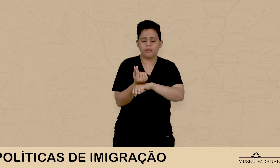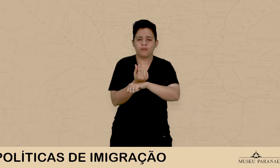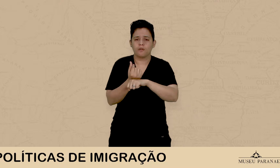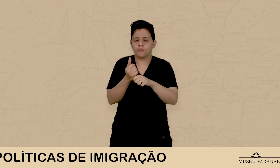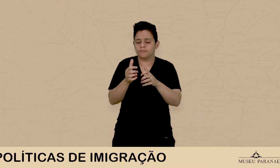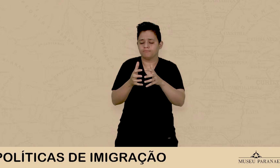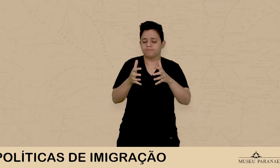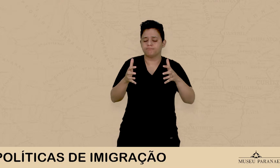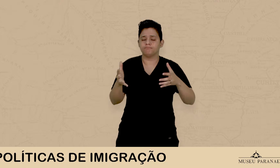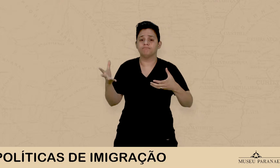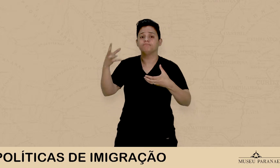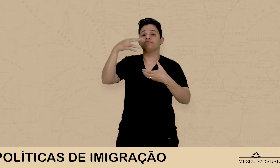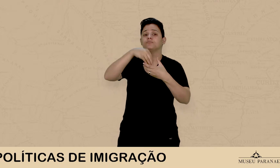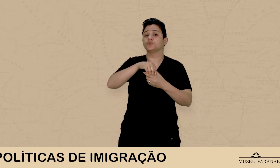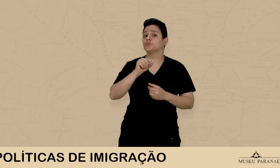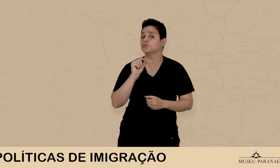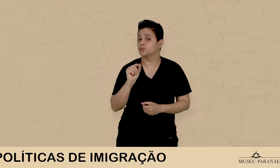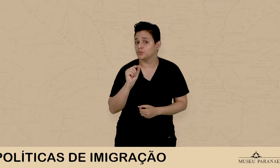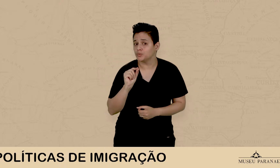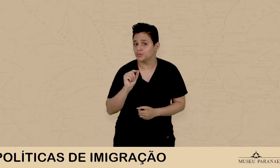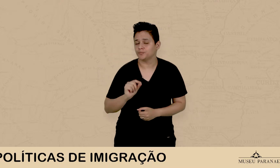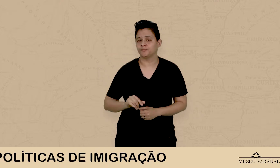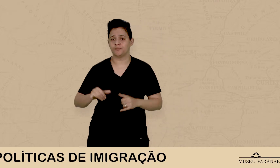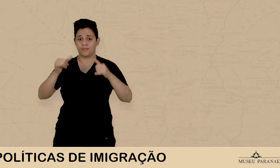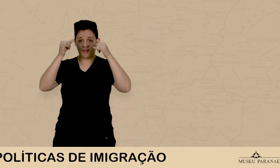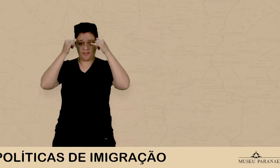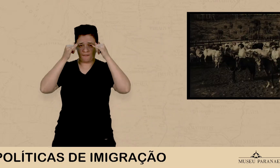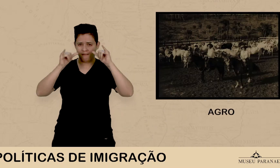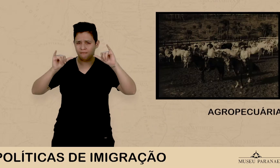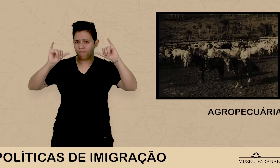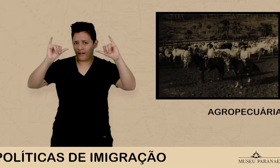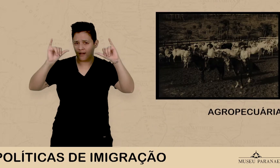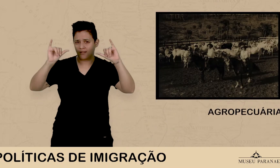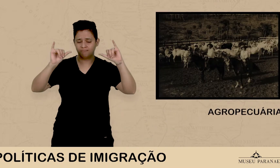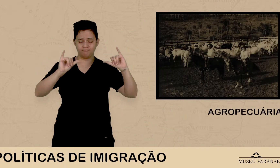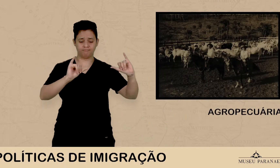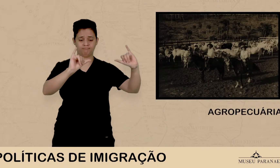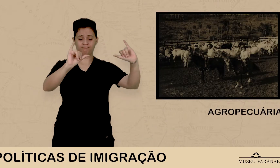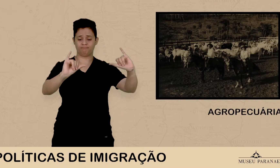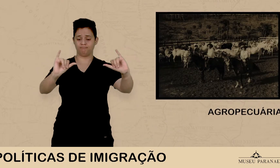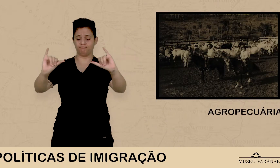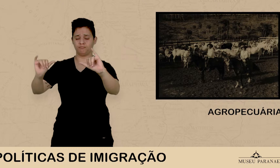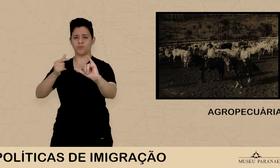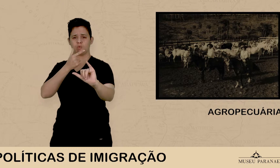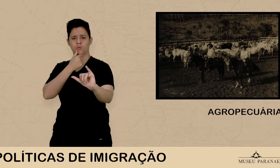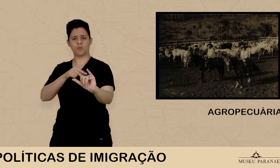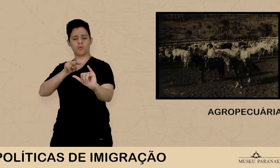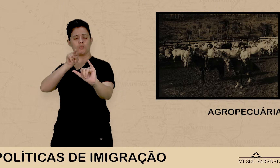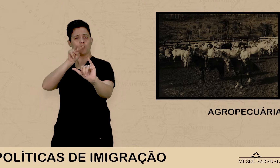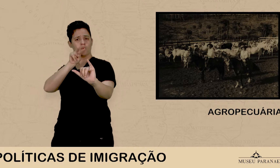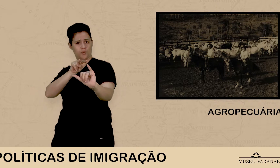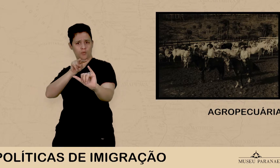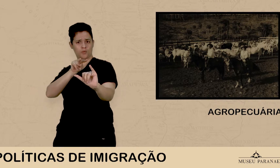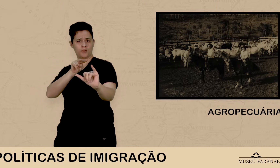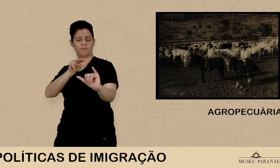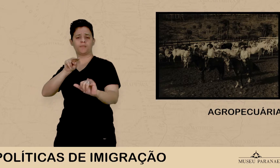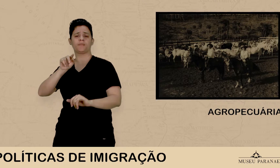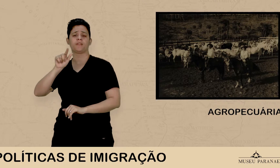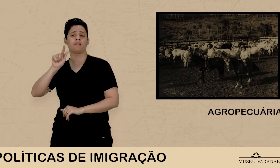de desenvolver sua economia, baseada na agropecuária, ou seja, criação de gado,